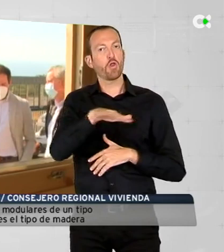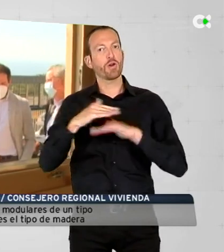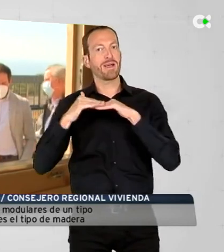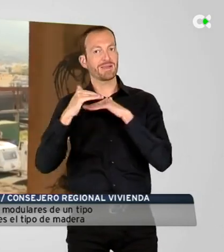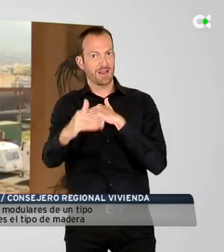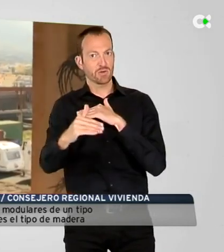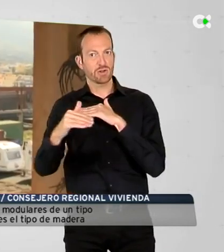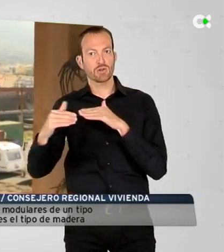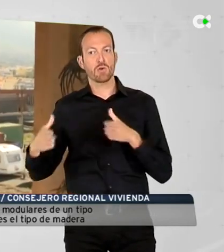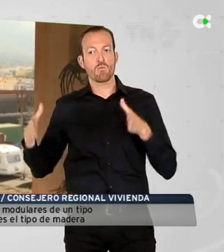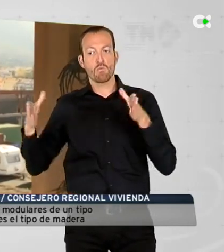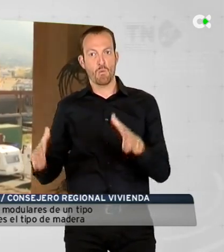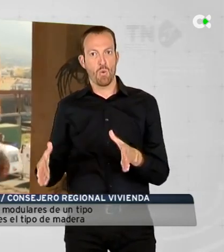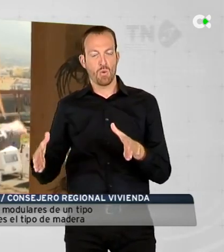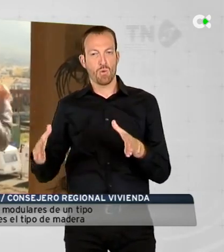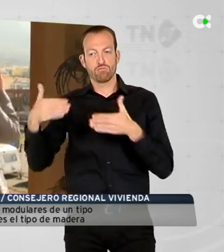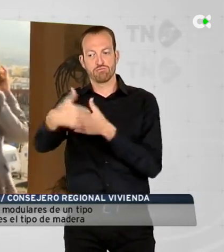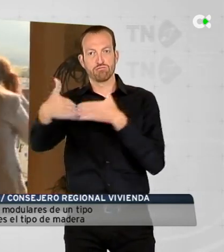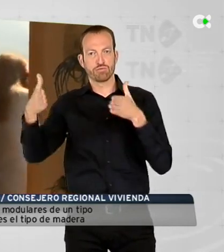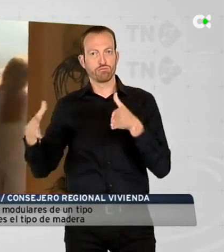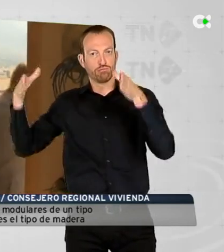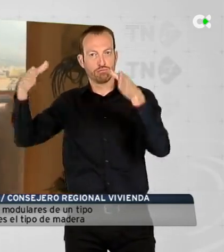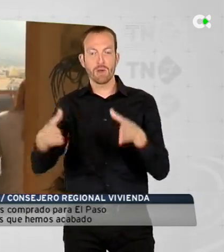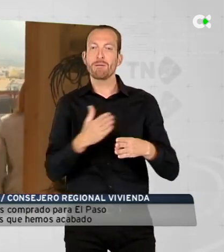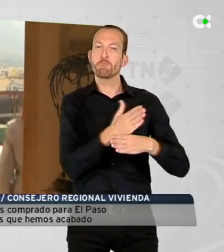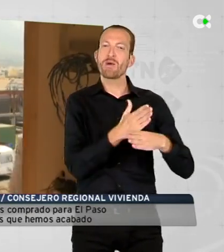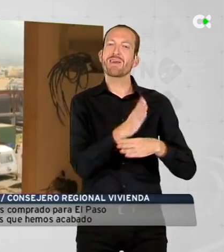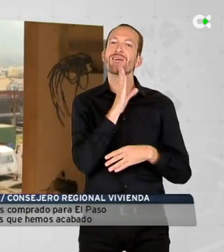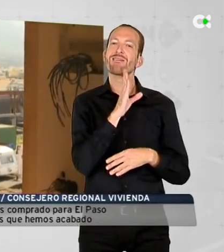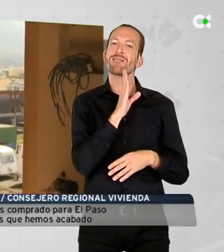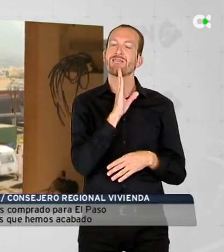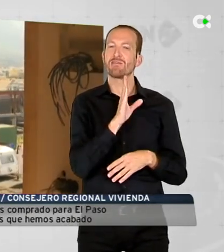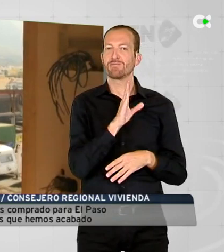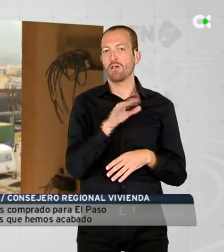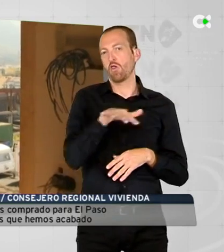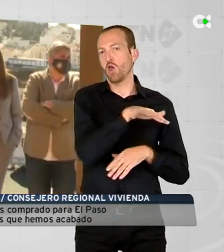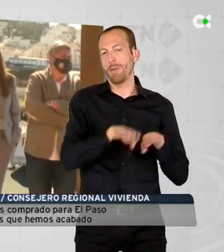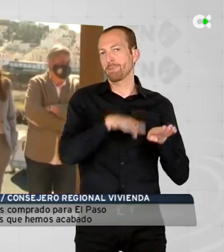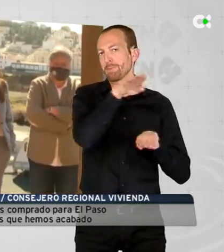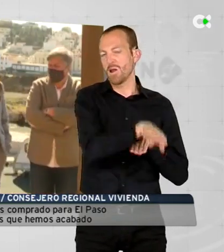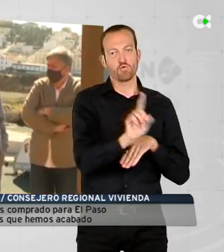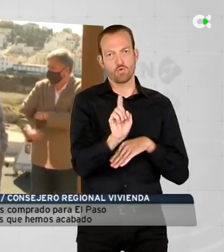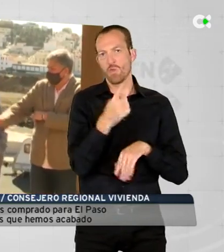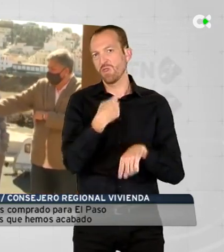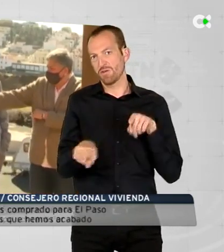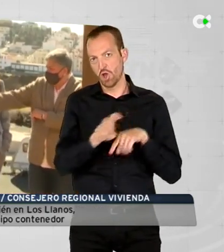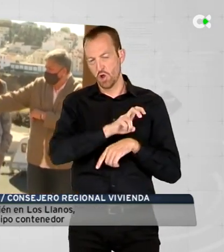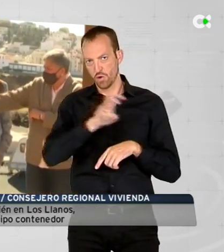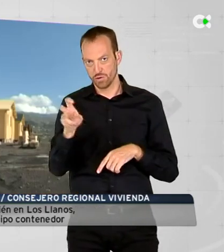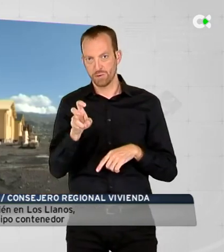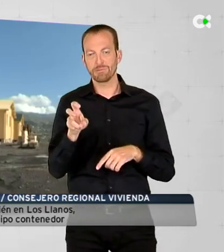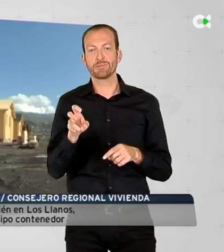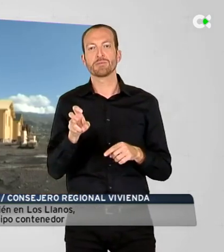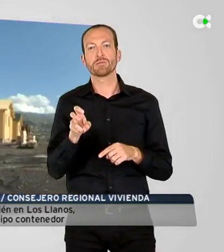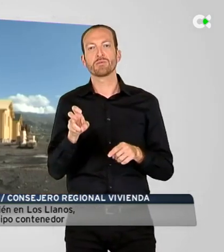viviendas modulares, de un tipo, no es el tipo de madera que hemos comprado para El Paso y que estamos acabando también a Los Llanos.